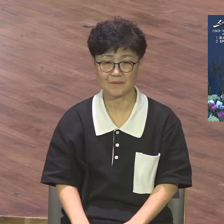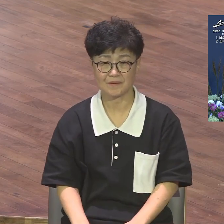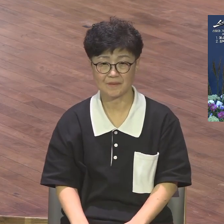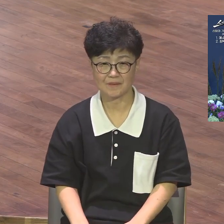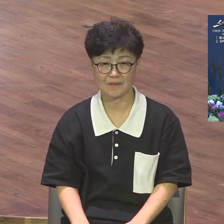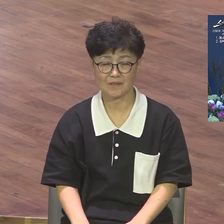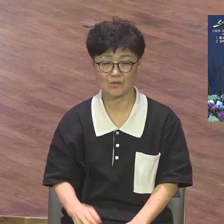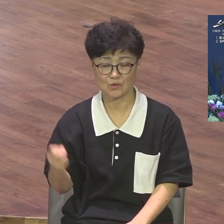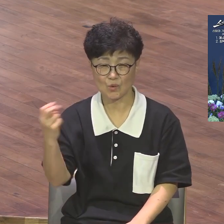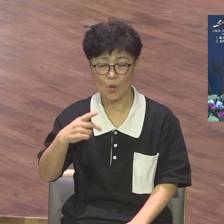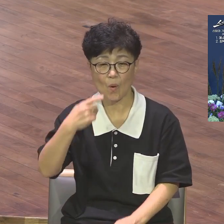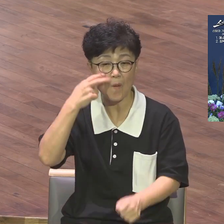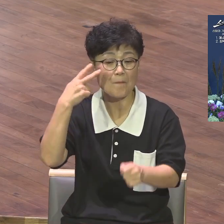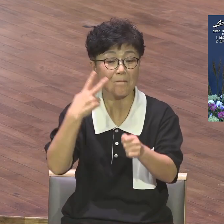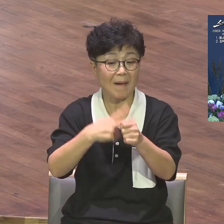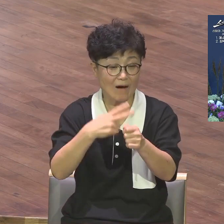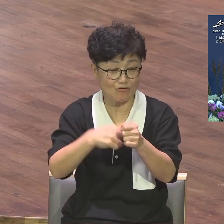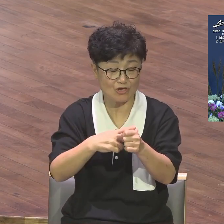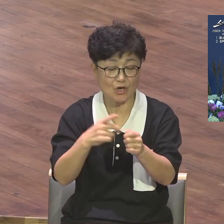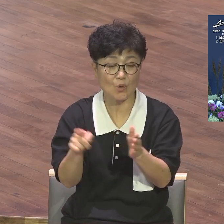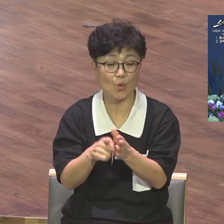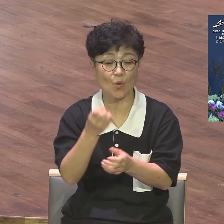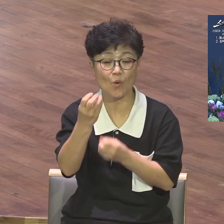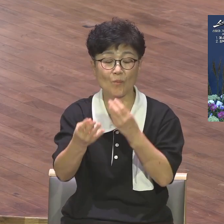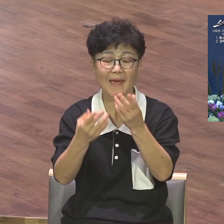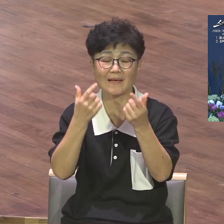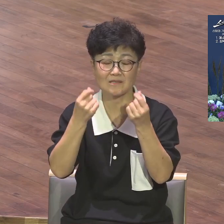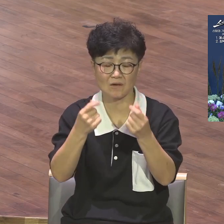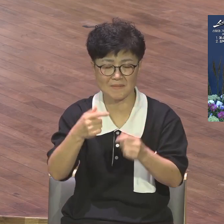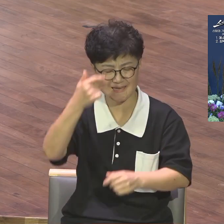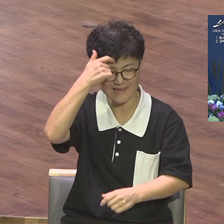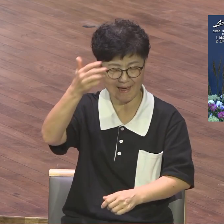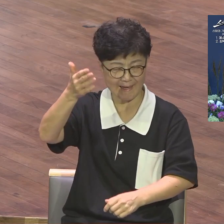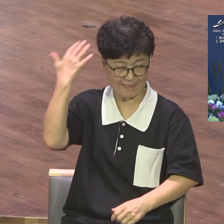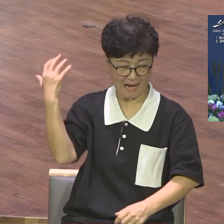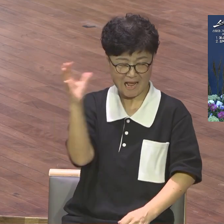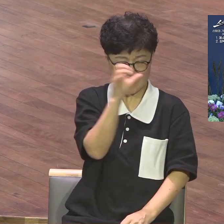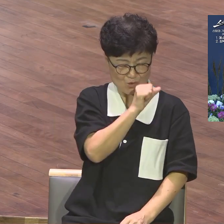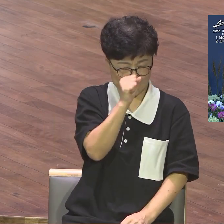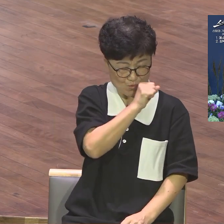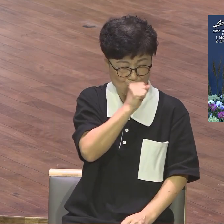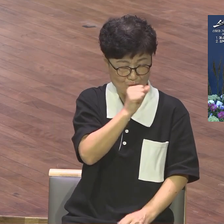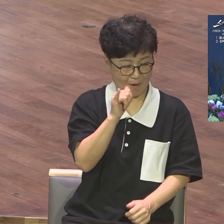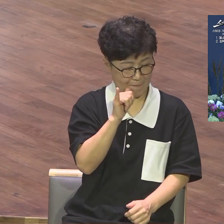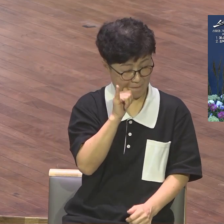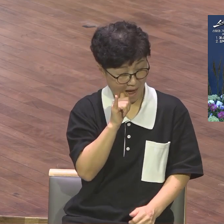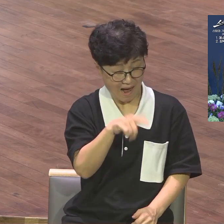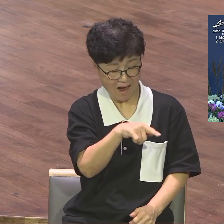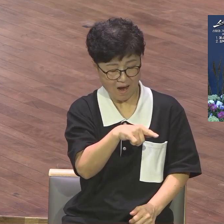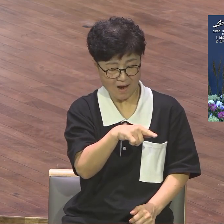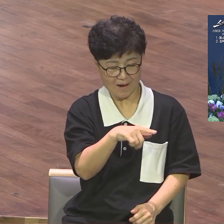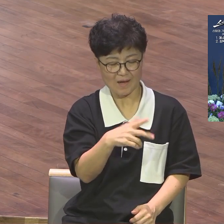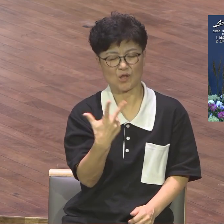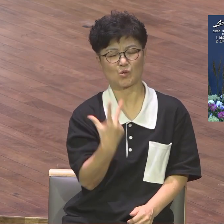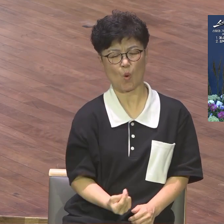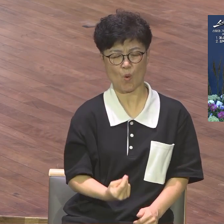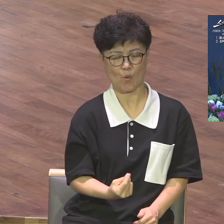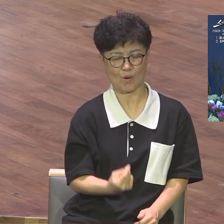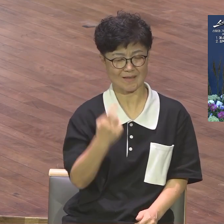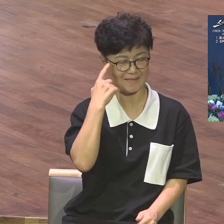유익했던 것을 다 해로 여기고 이제는 배설물로 여겨지는 믿음의 고백을 하게 된 것입니다. 삭개오의